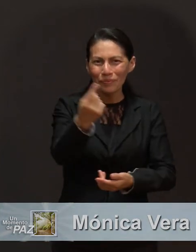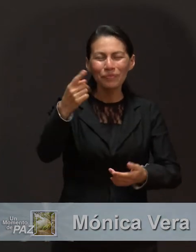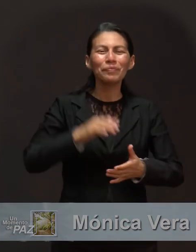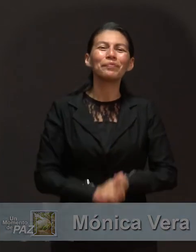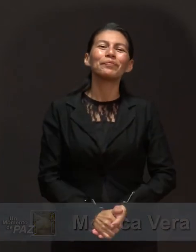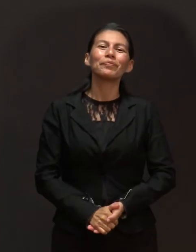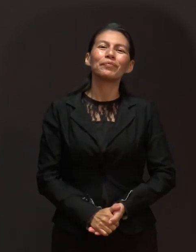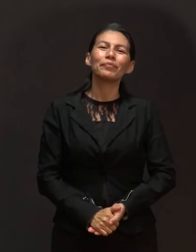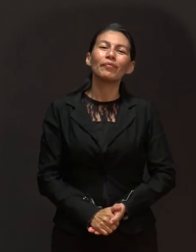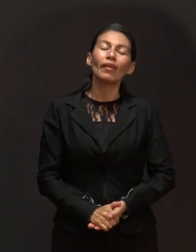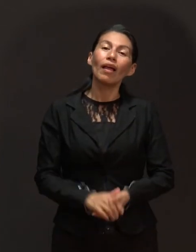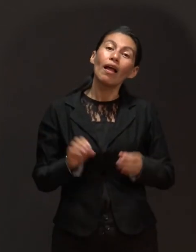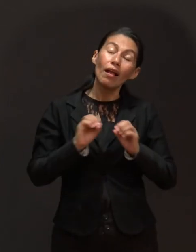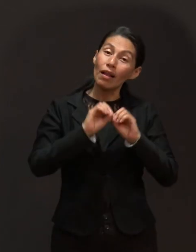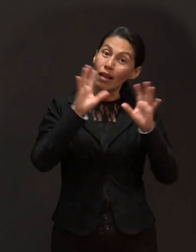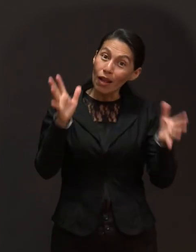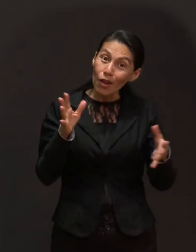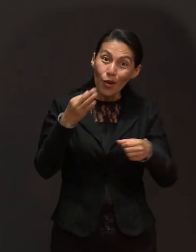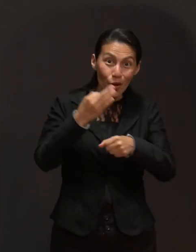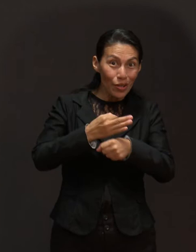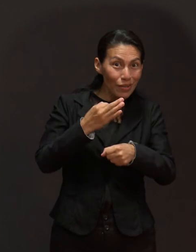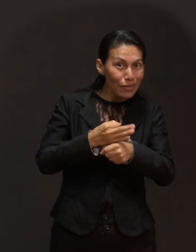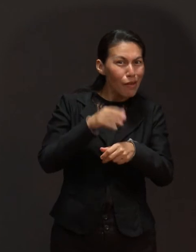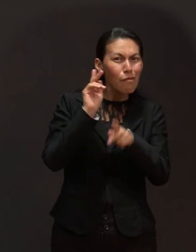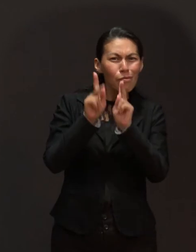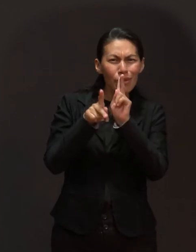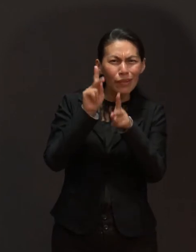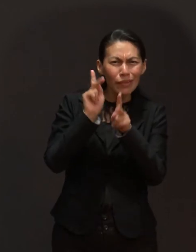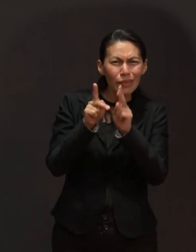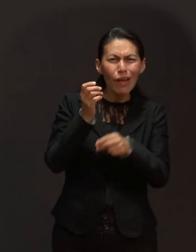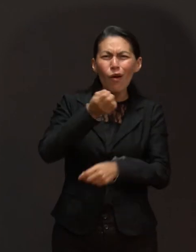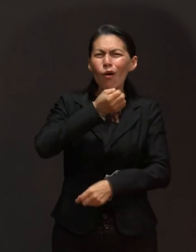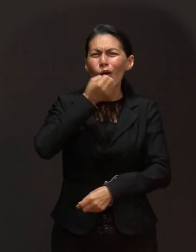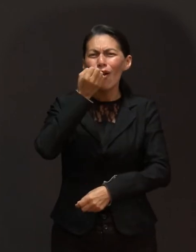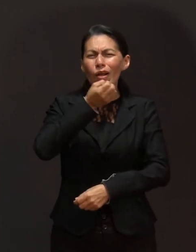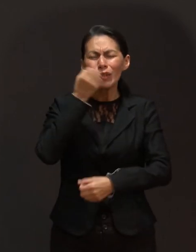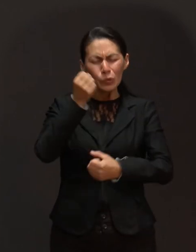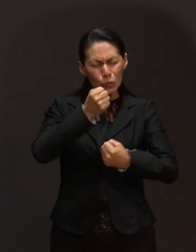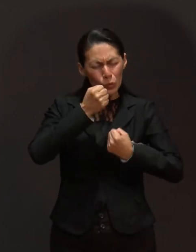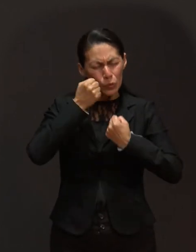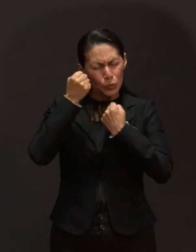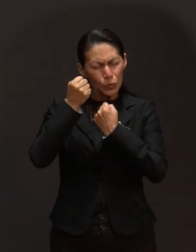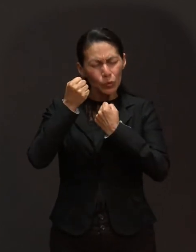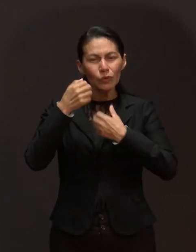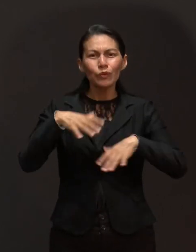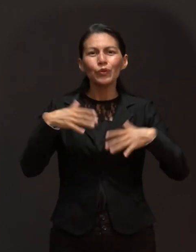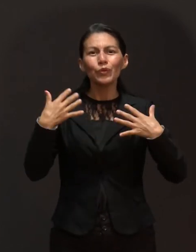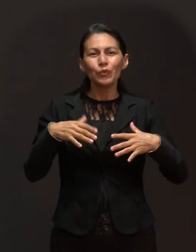Desde luego, para platicar sobre el poder de la oración.